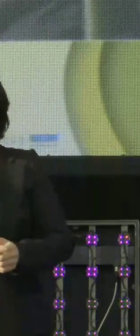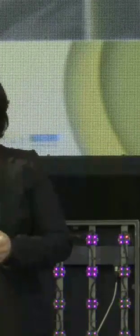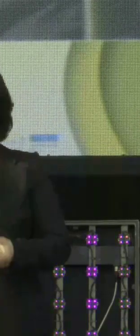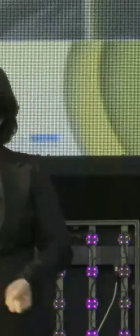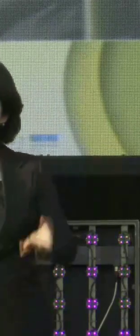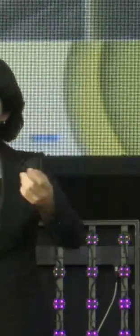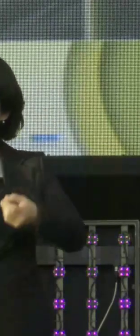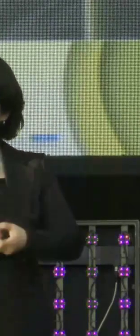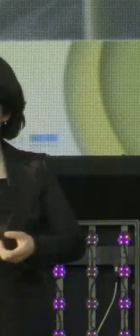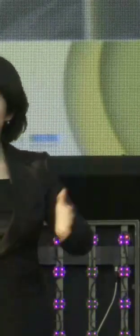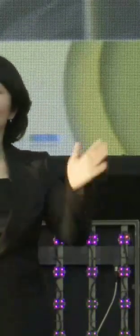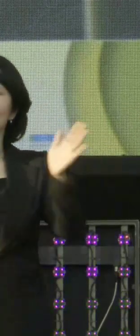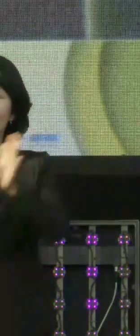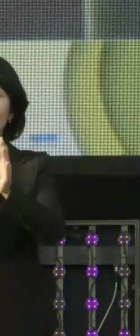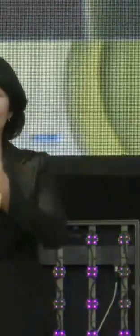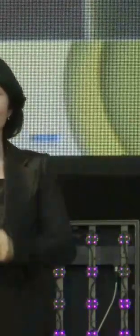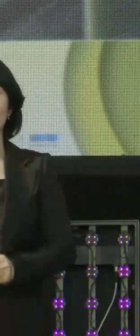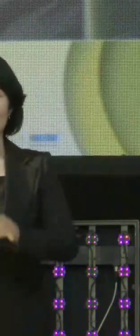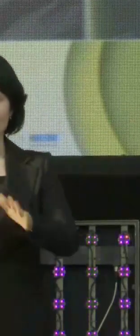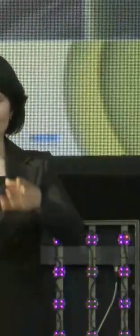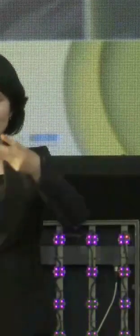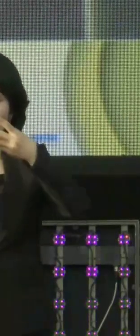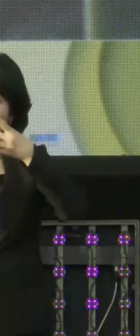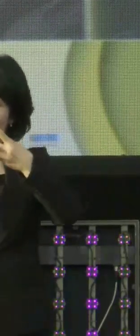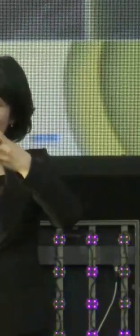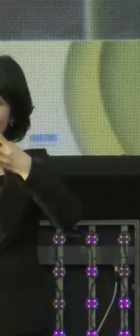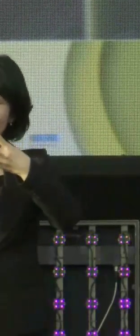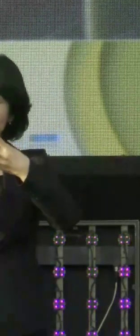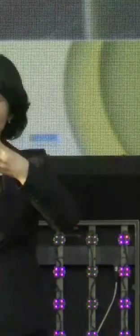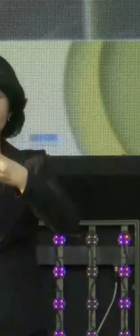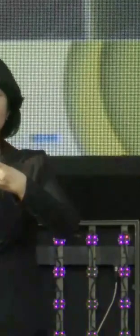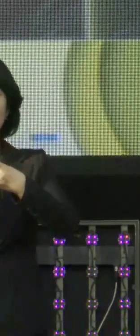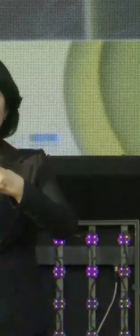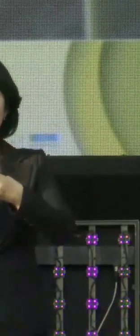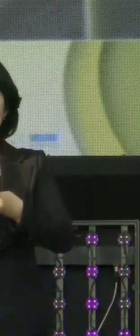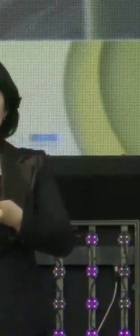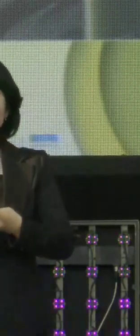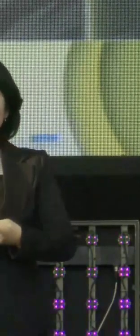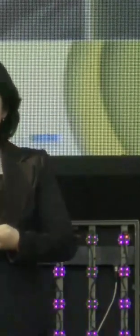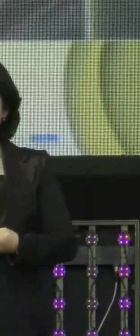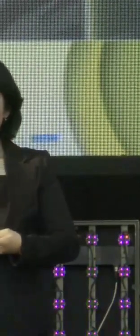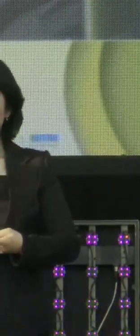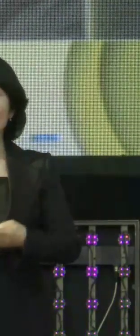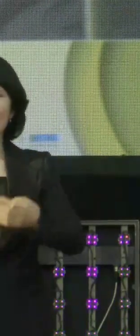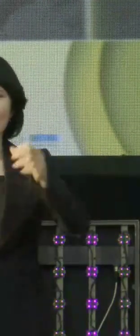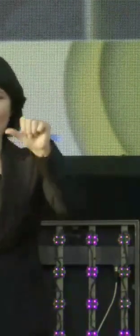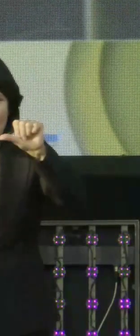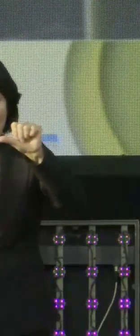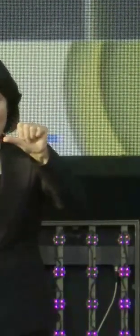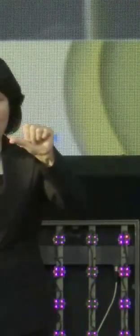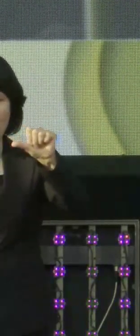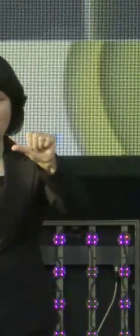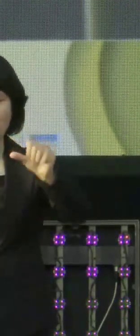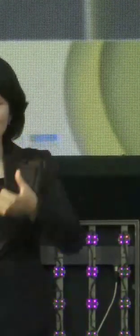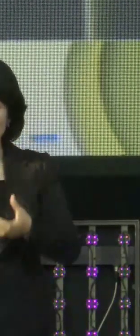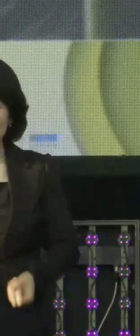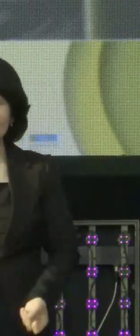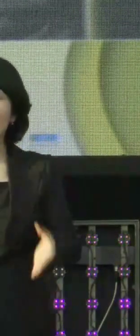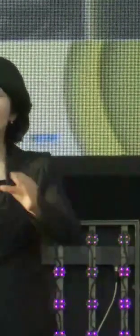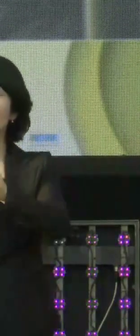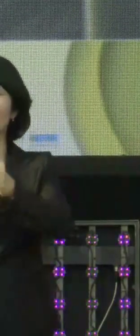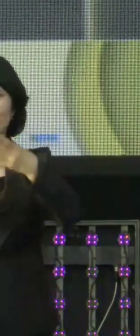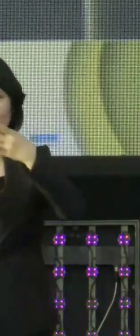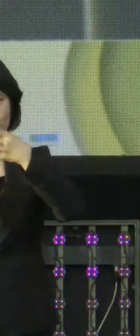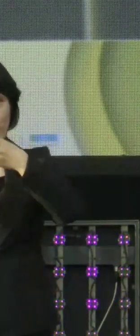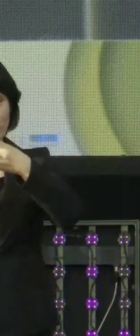멋지게 개최되었습니다. 이번 도자기 축제는 이천의 5대 대표적인 축제 중에 두 번째 축제입니다. 바로